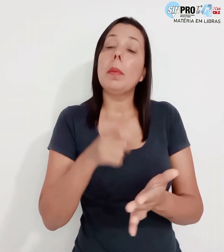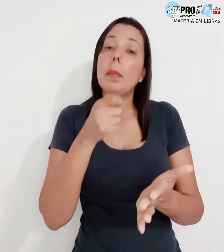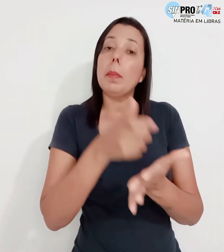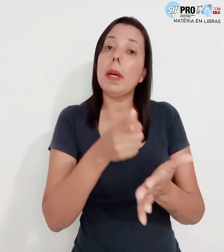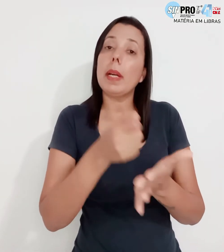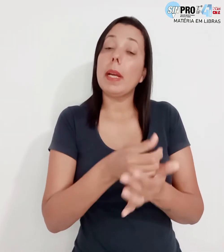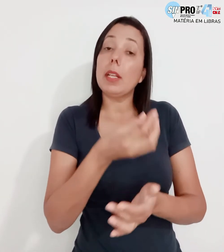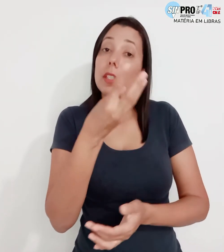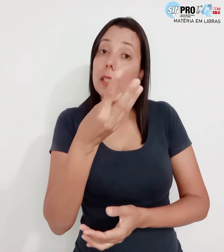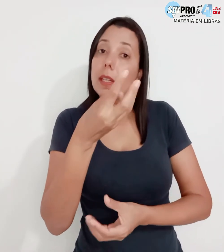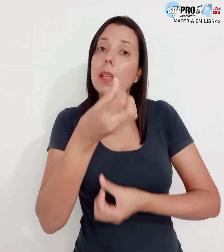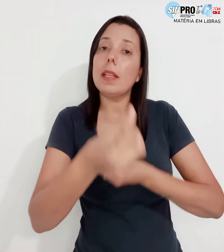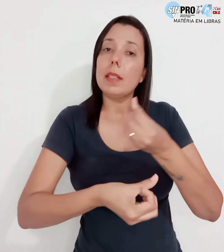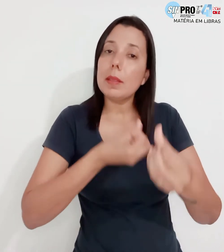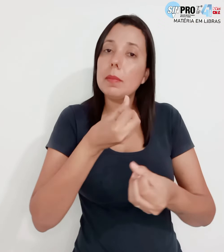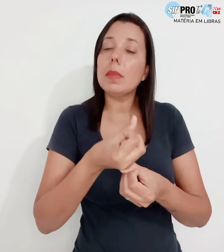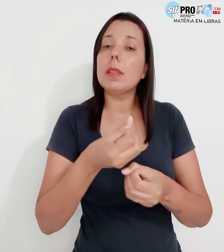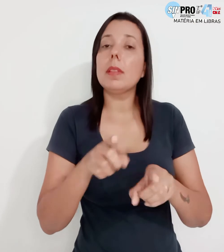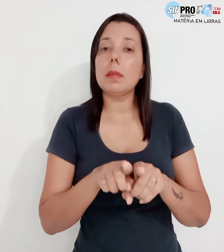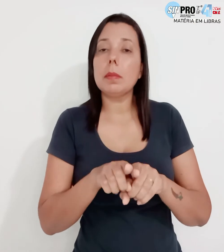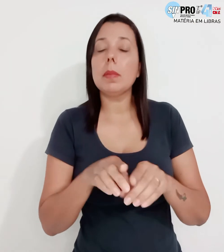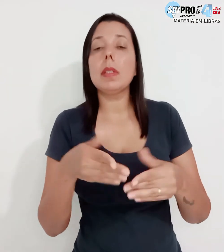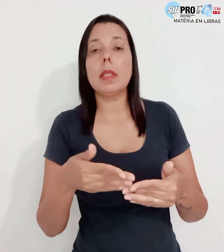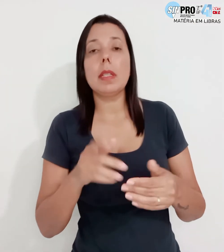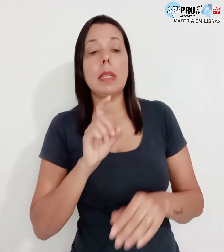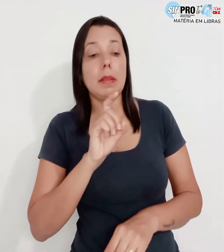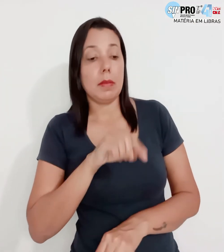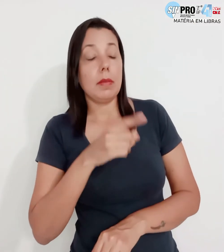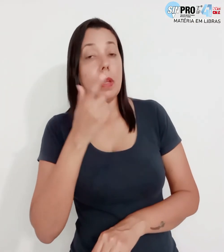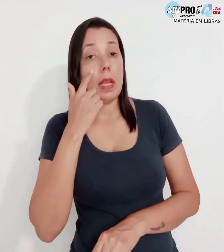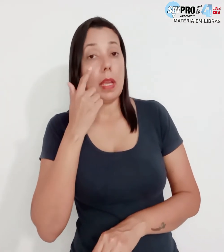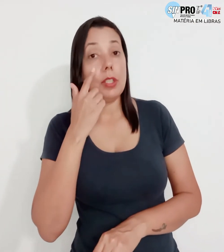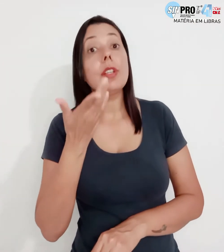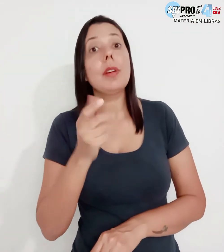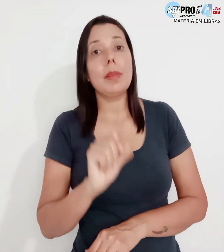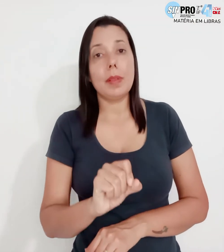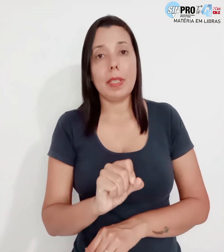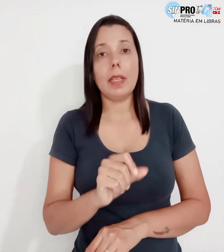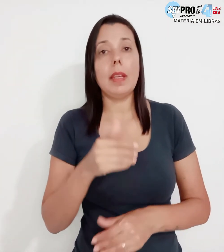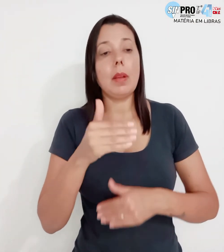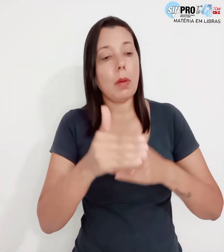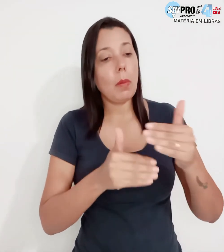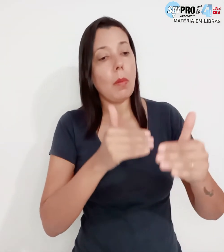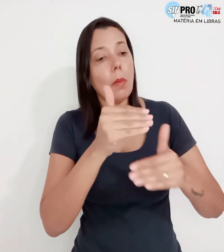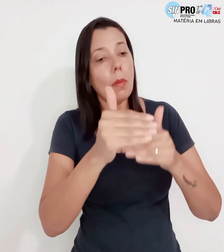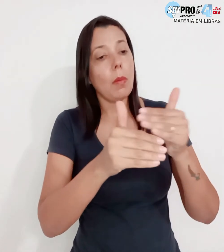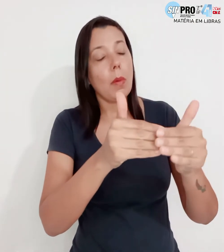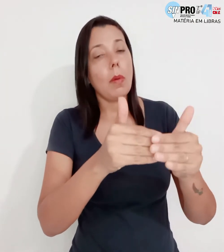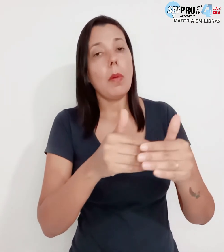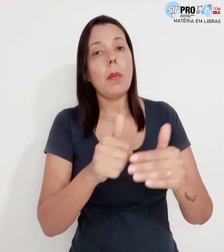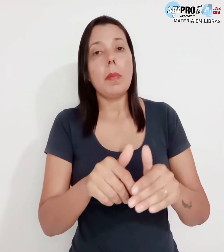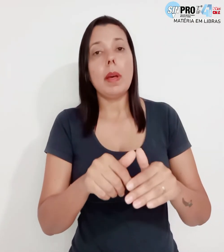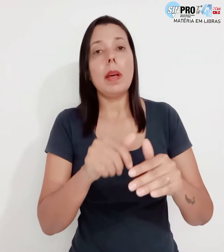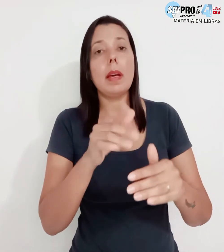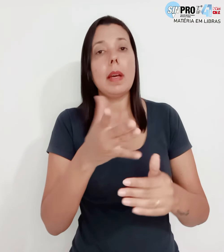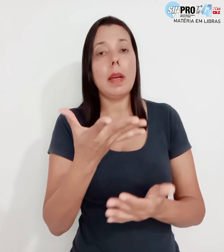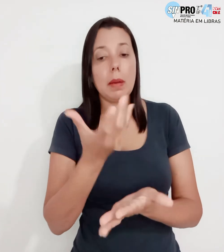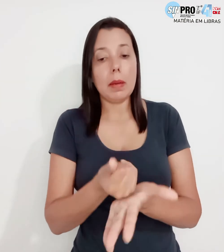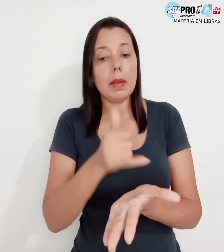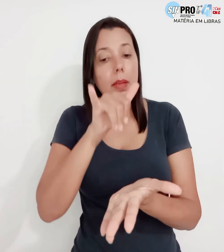trimestralidade do associado. Clique aqui e veja o passo a passo para instalar o